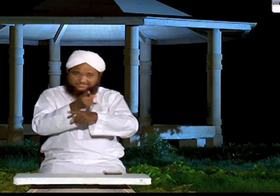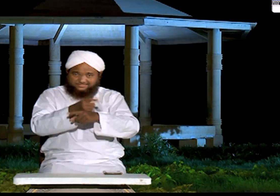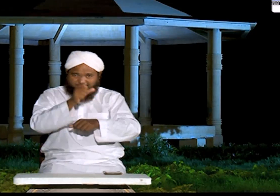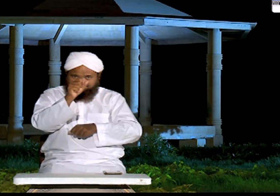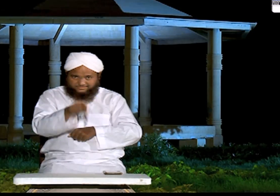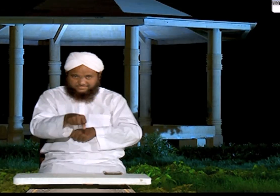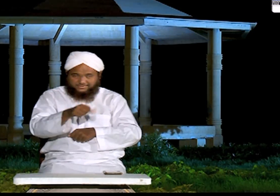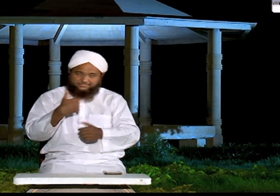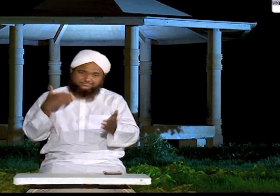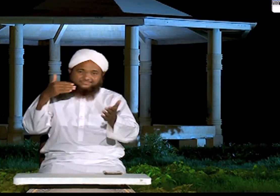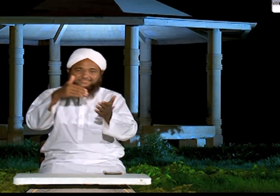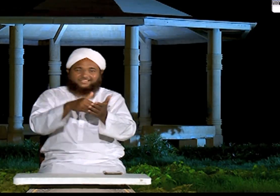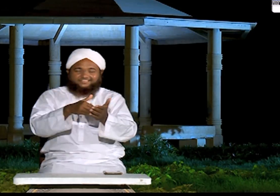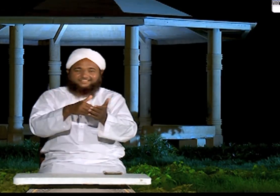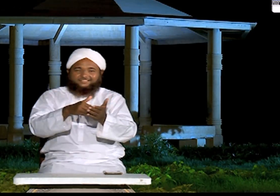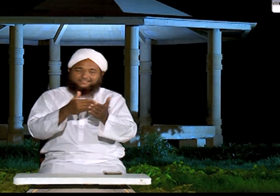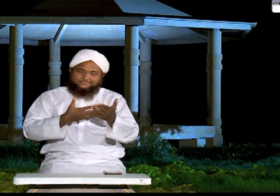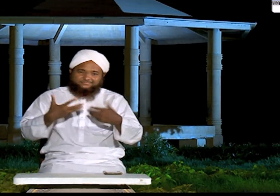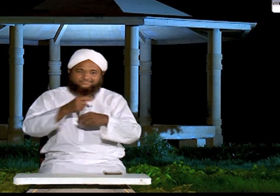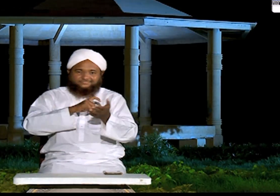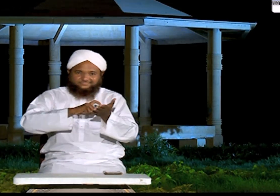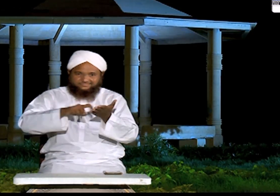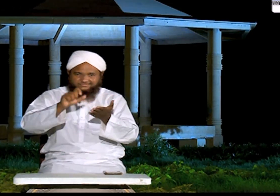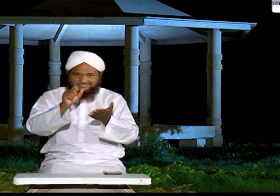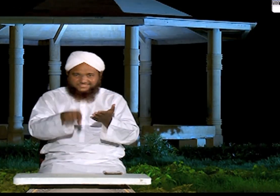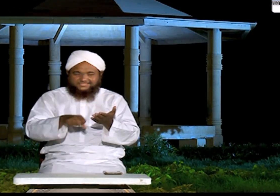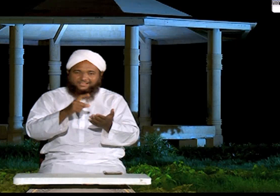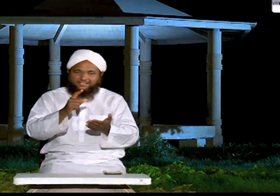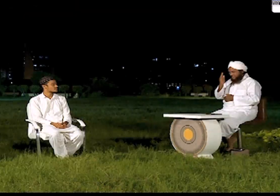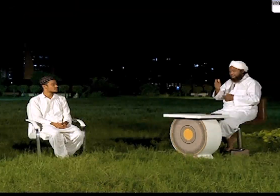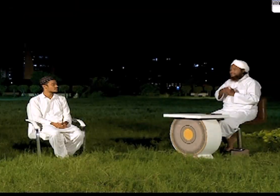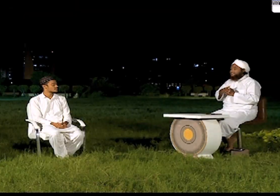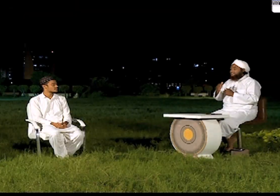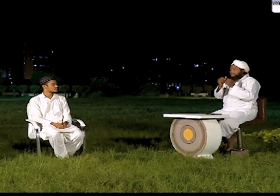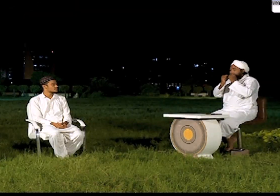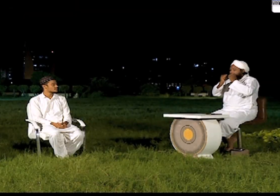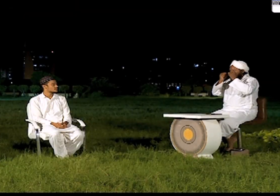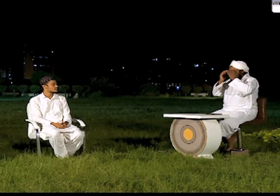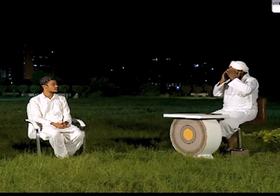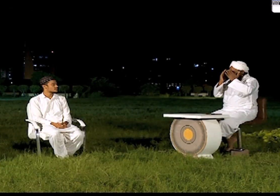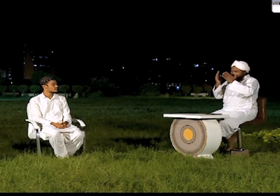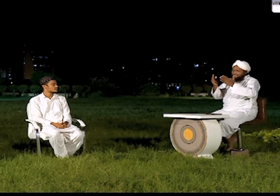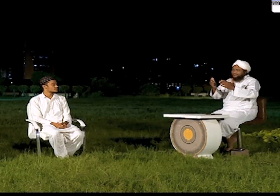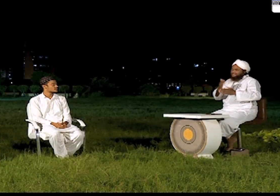حاصل ہوں گے تب تک کے لیے اجازت دیجئے اللہ حافظ سلوہ للحبیب سل اللہ